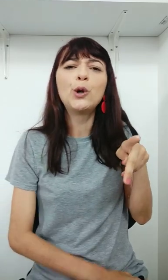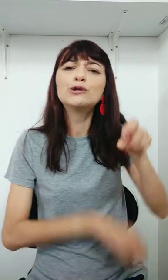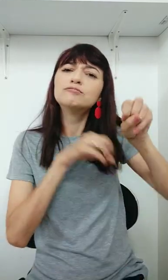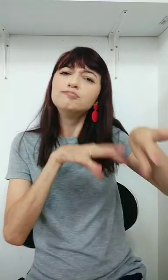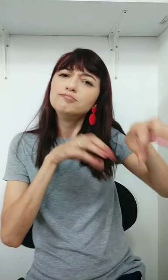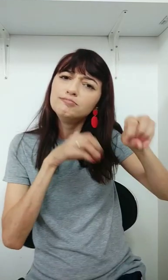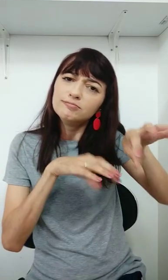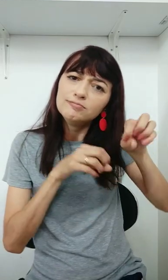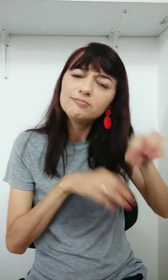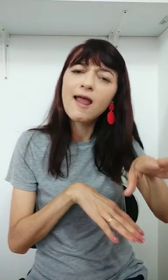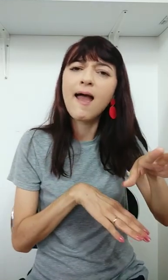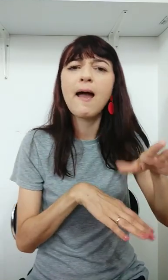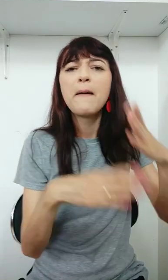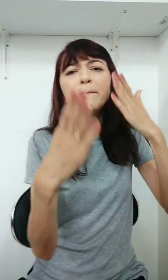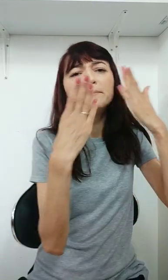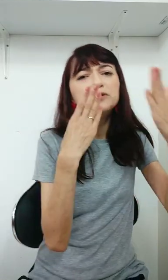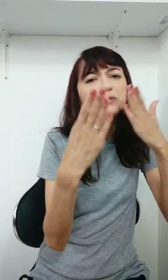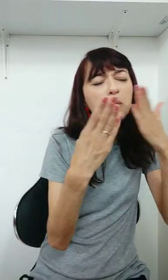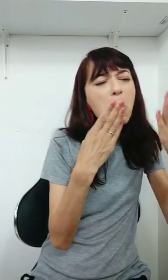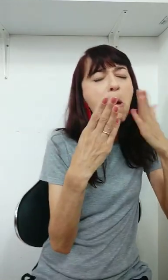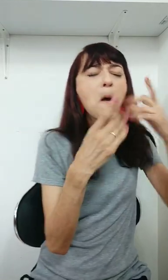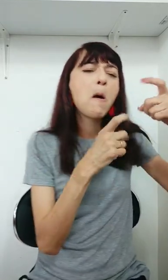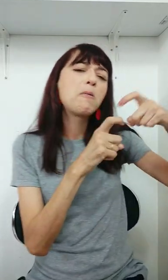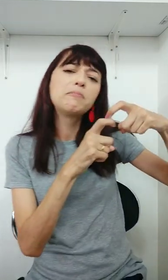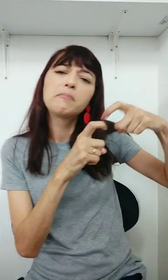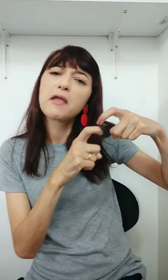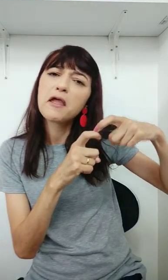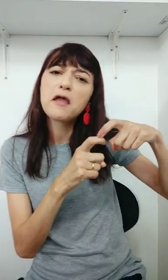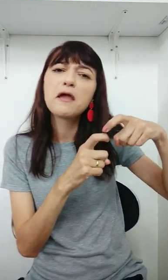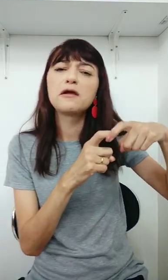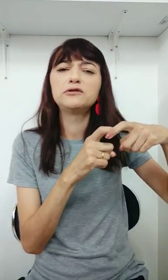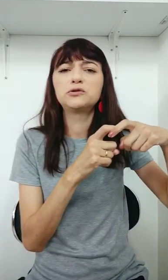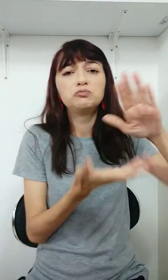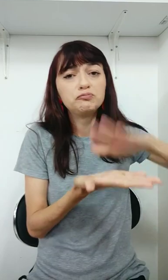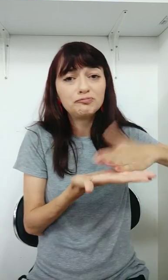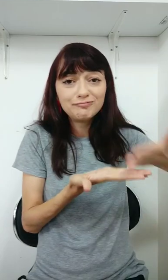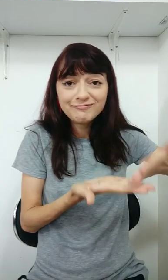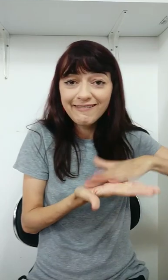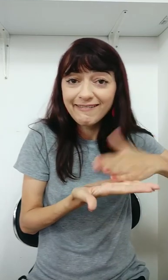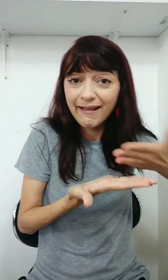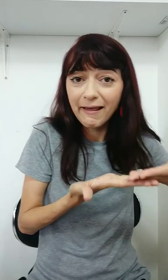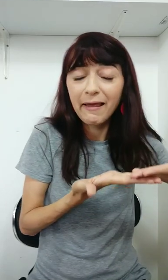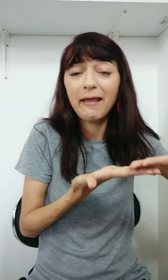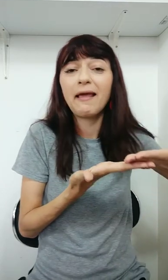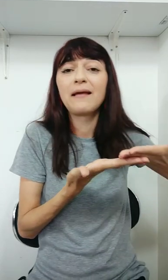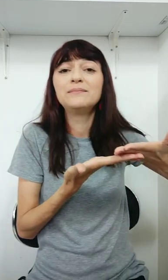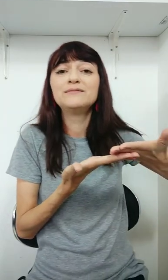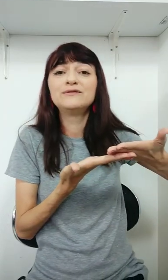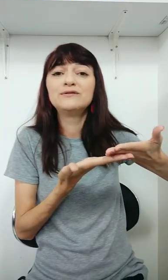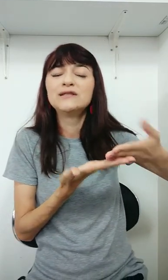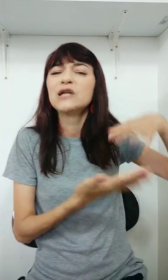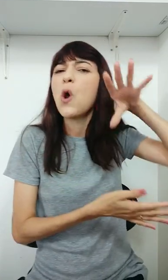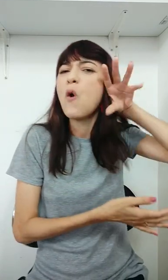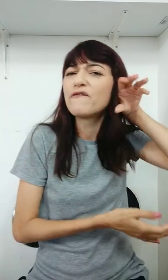mais pessoas, além dos surdos. A gente une, por exemplo, médicos, pais, familiares, ouvintes. A gente une